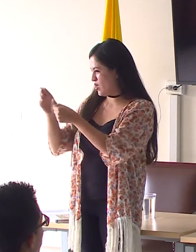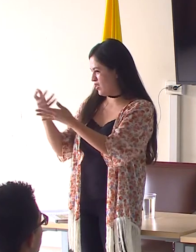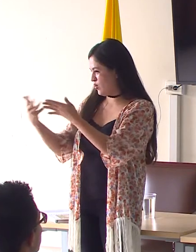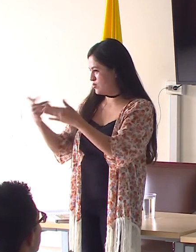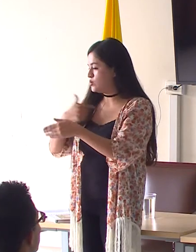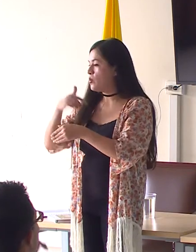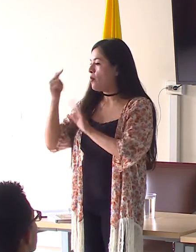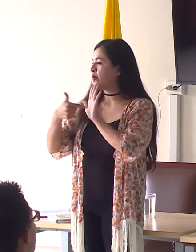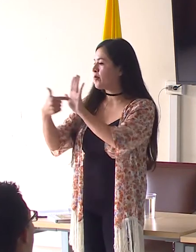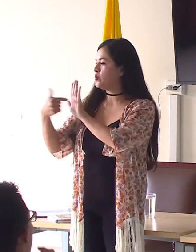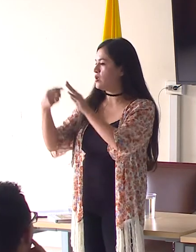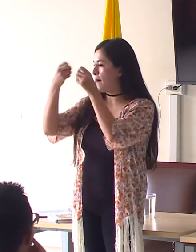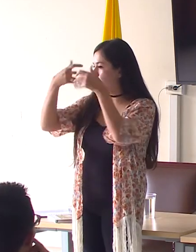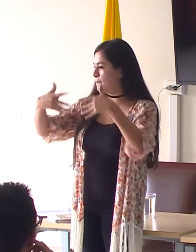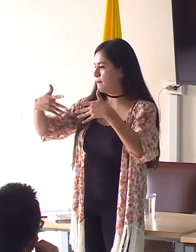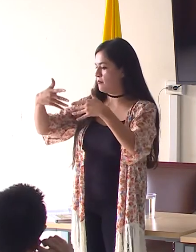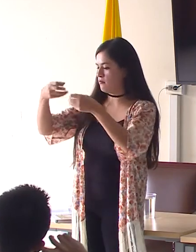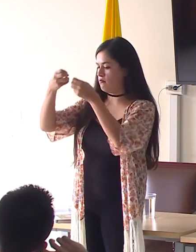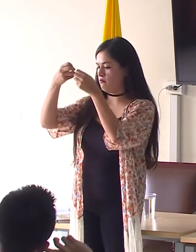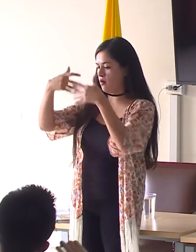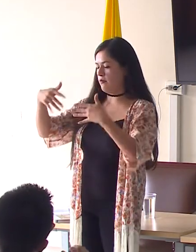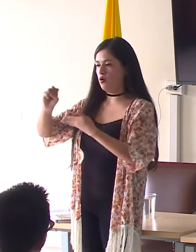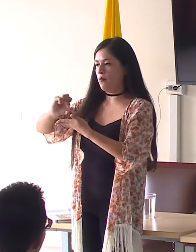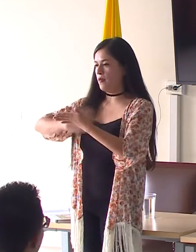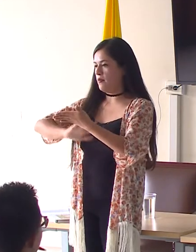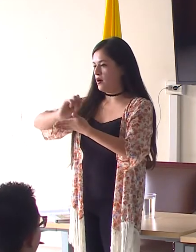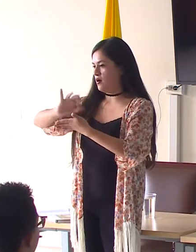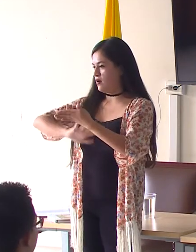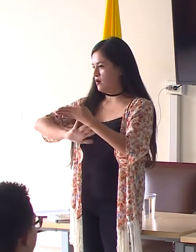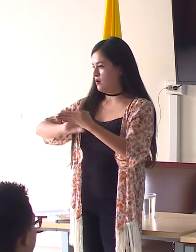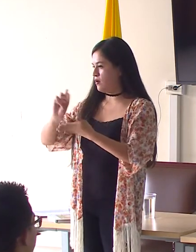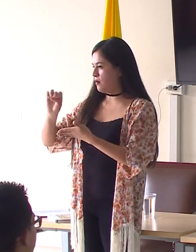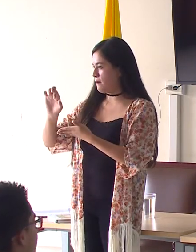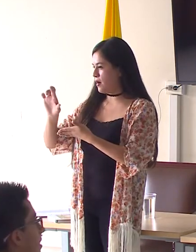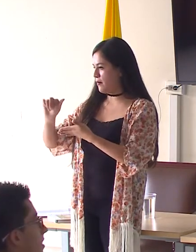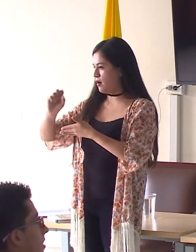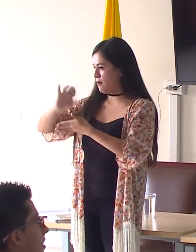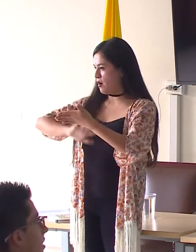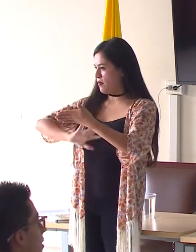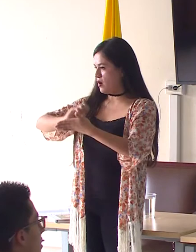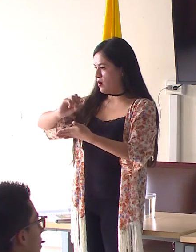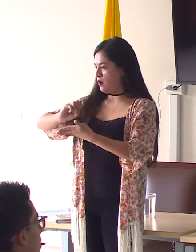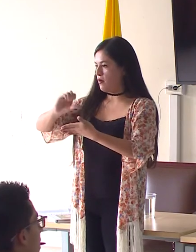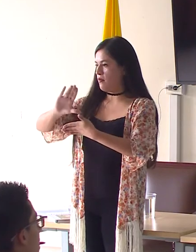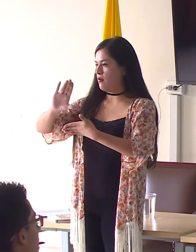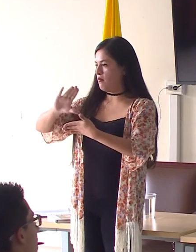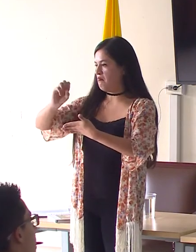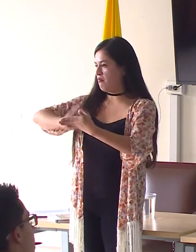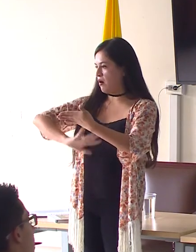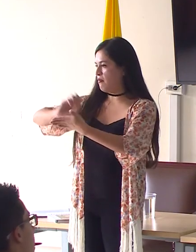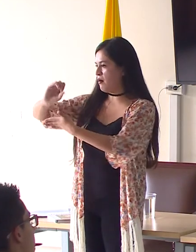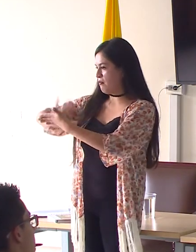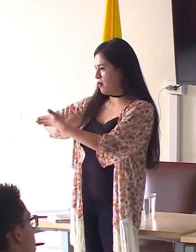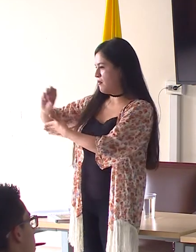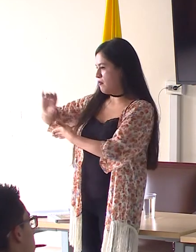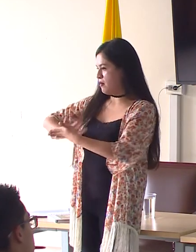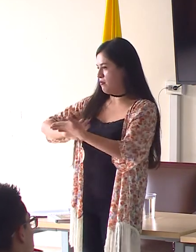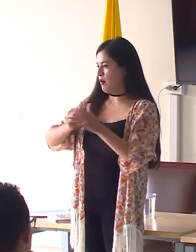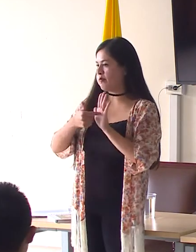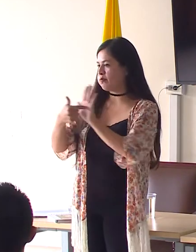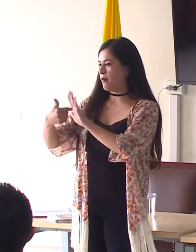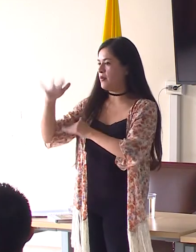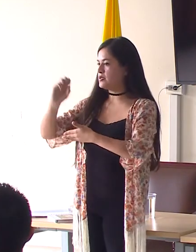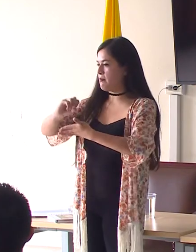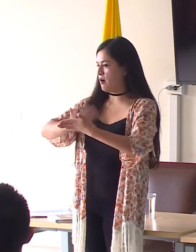si alguno se pierde puede decirme yo trato de ubicarnos en las cartografías pero básicamente pues